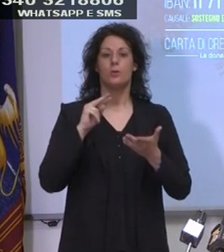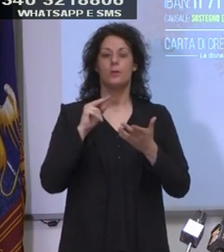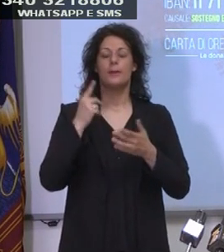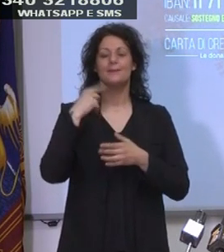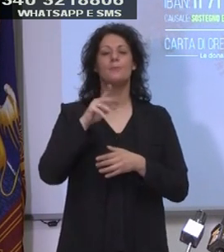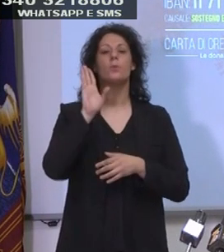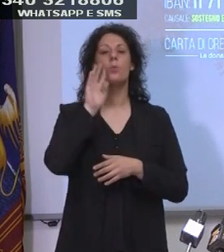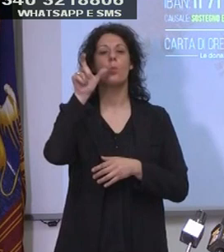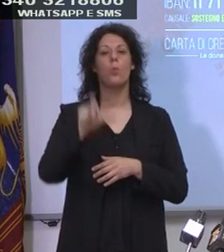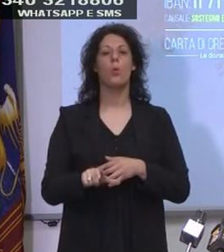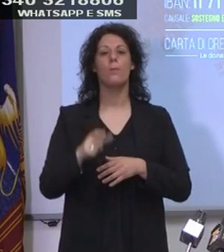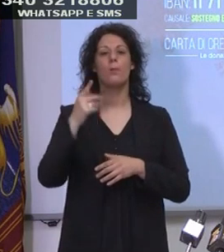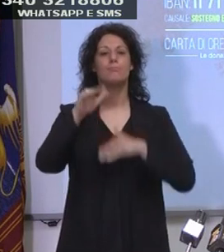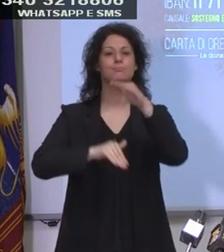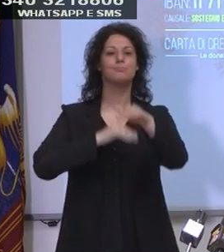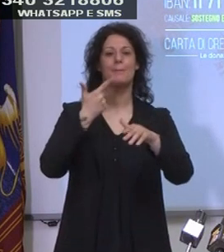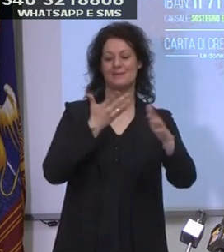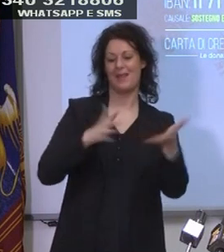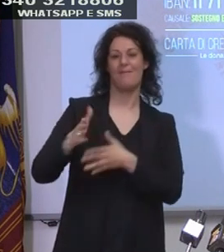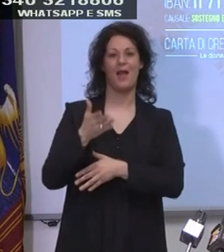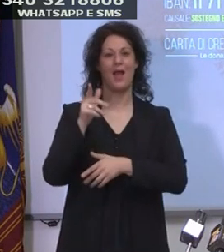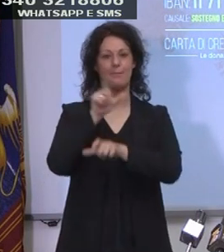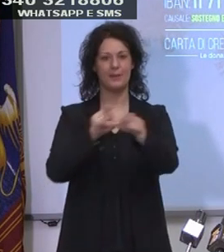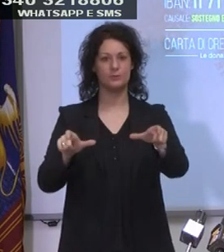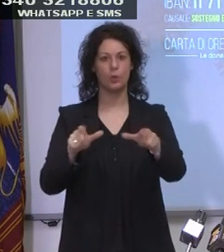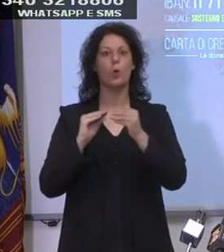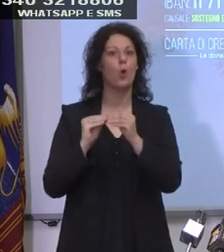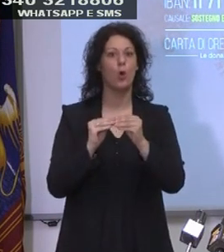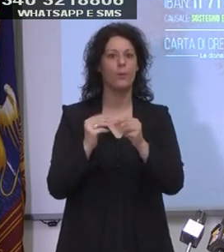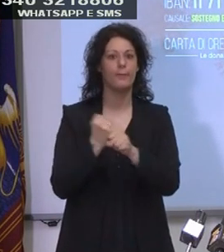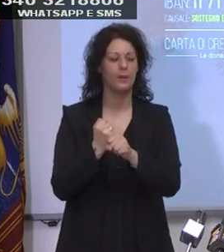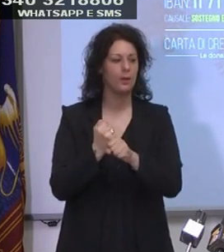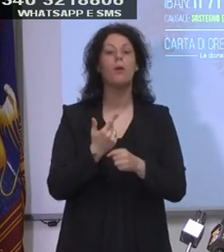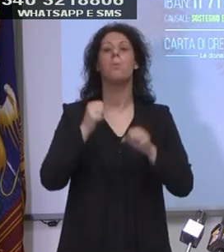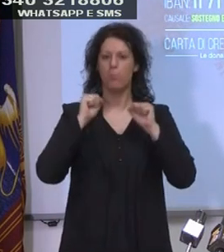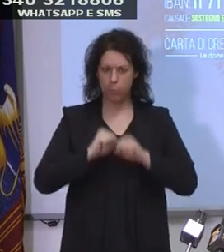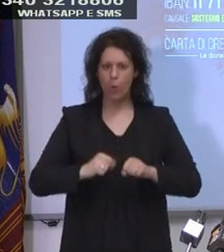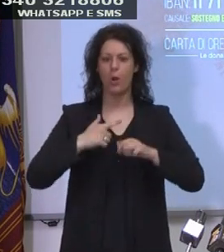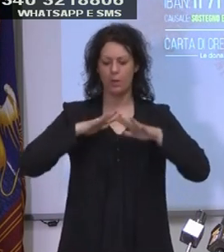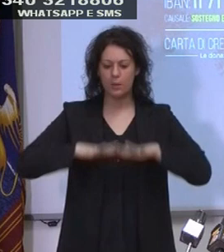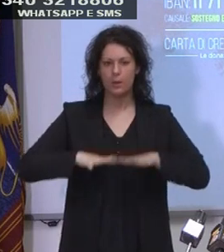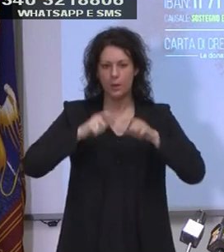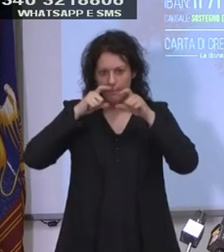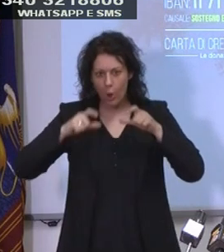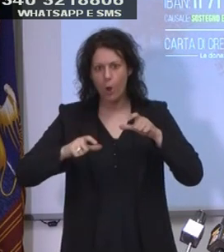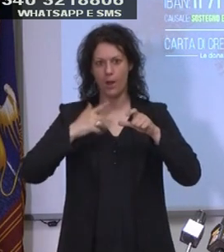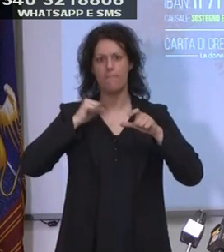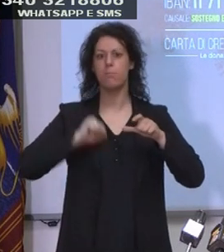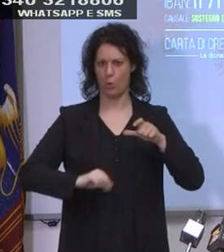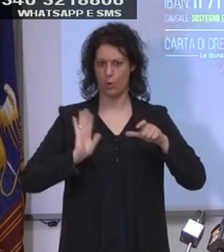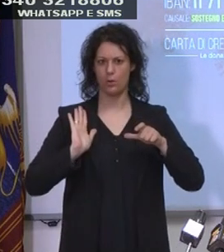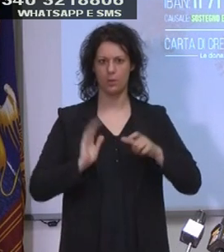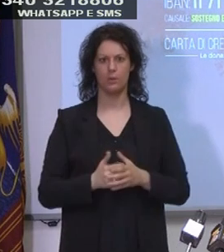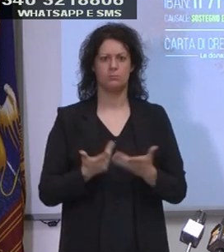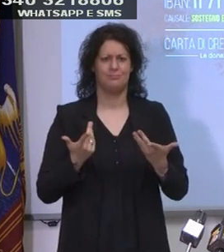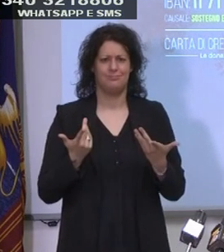salvataggio come può fare la respirazione bocca a bocca? Ecco. Boh. No, siccome ci gira sta storia, ma secondo voi un medico